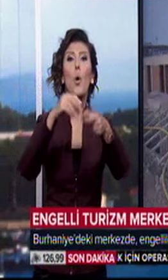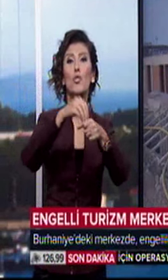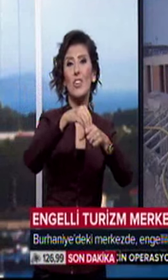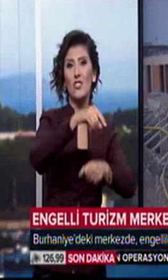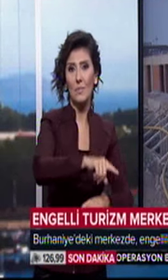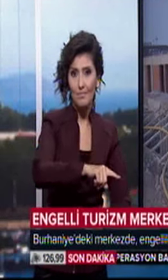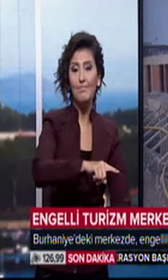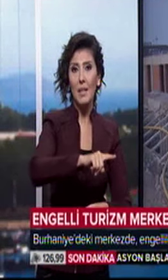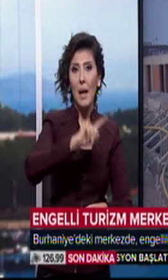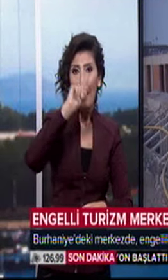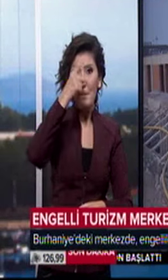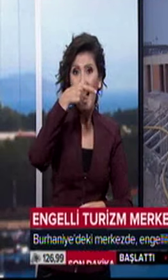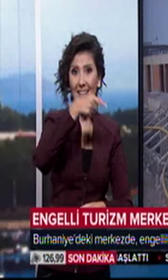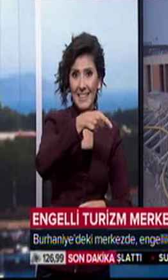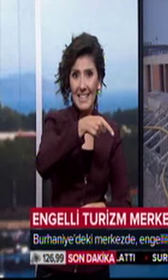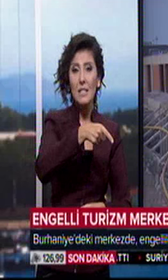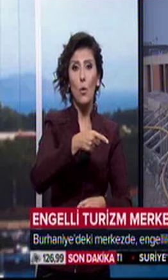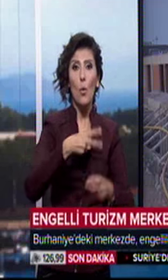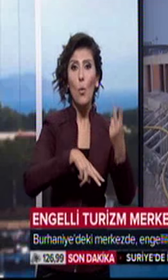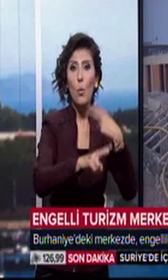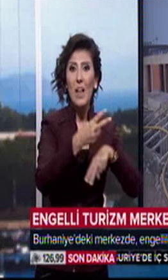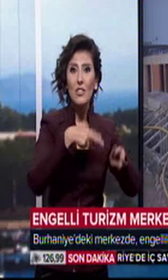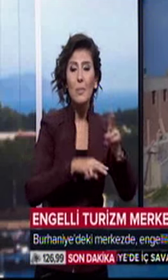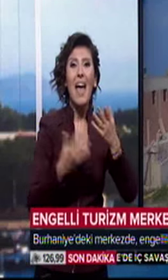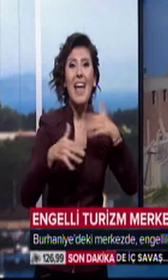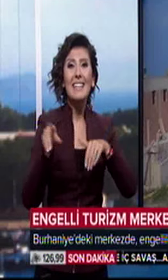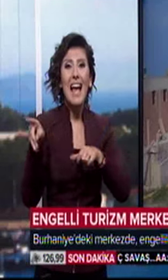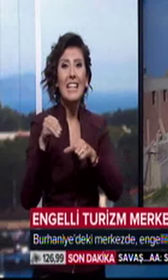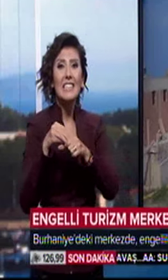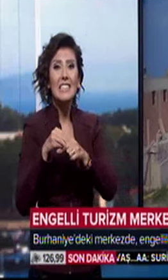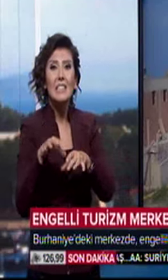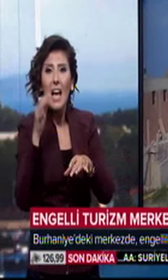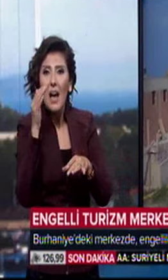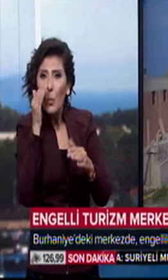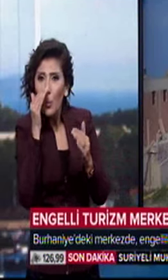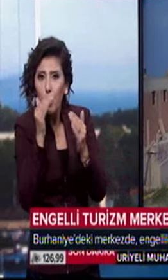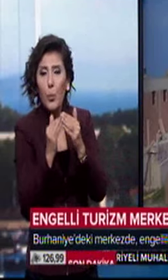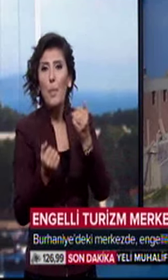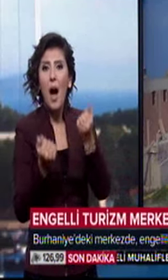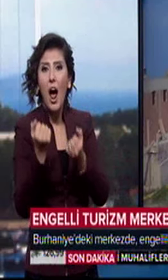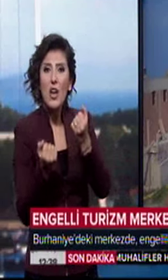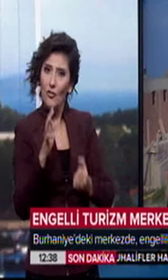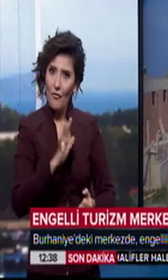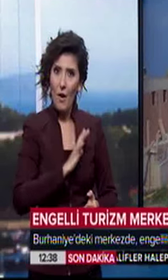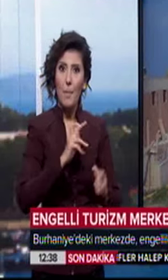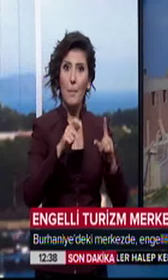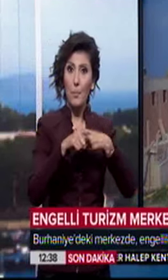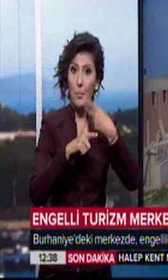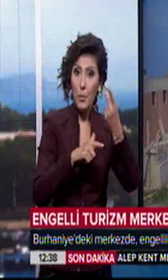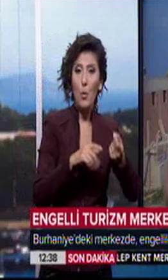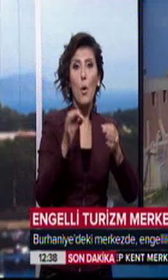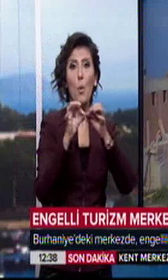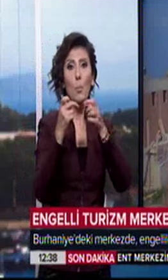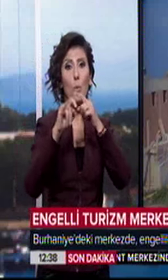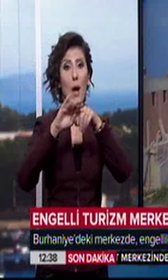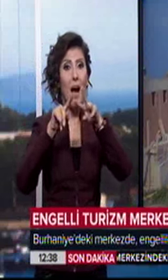da engelliler için tasarlanan özel araçlarla sağlanacak. Projemizde onların Burhaniye Merkezi'nden ya da